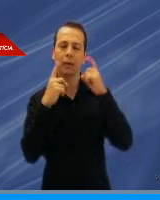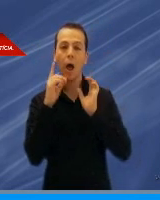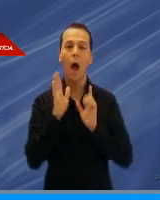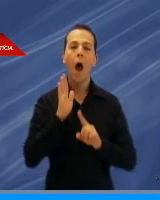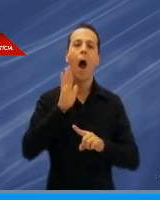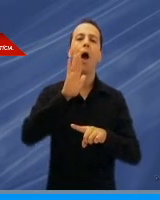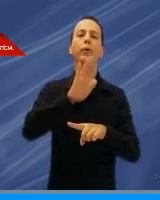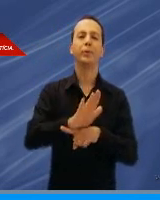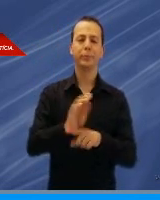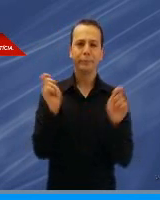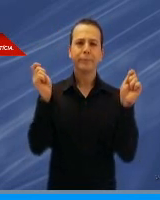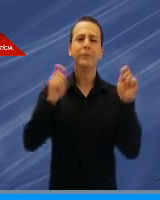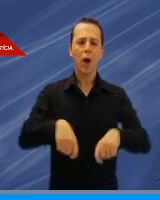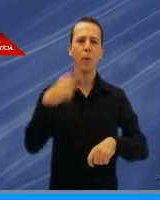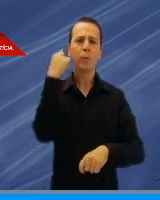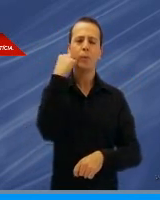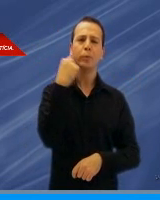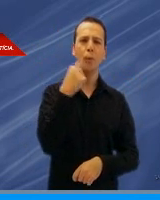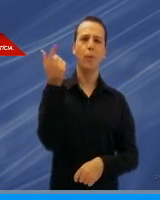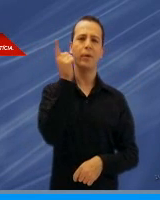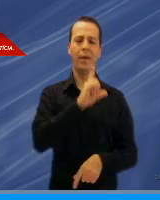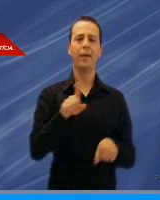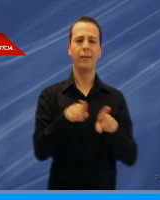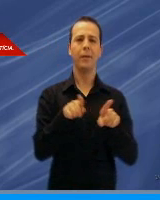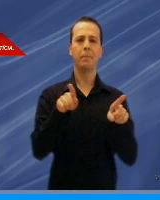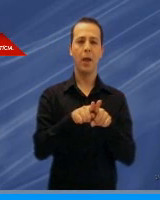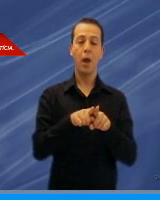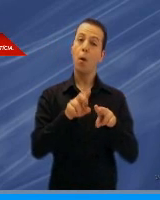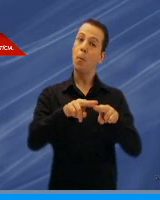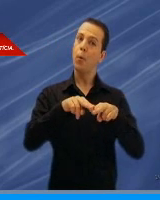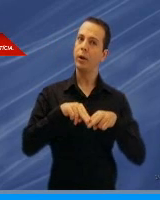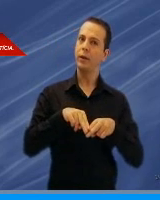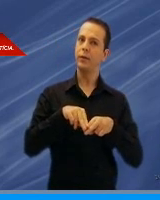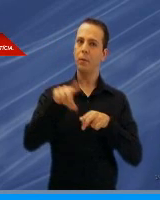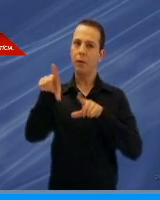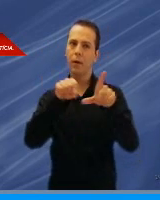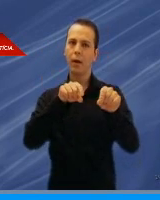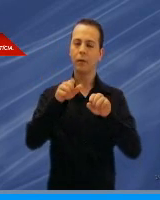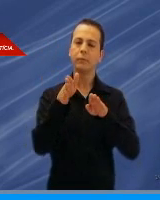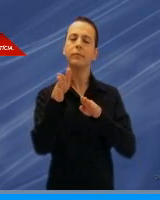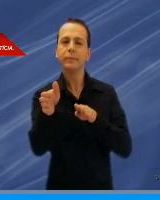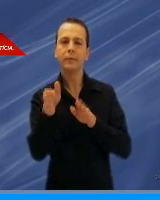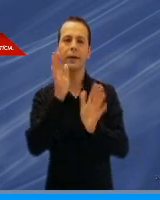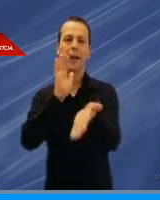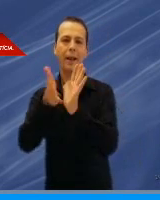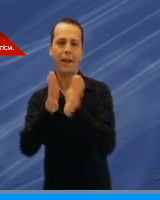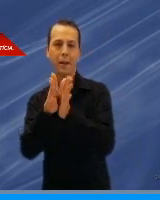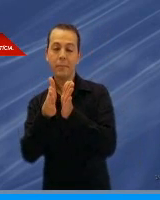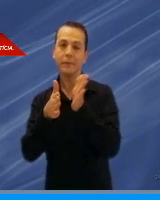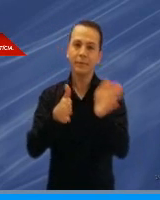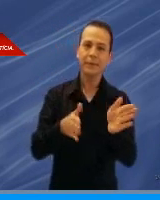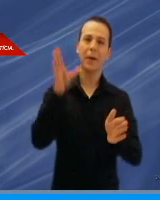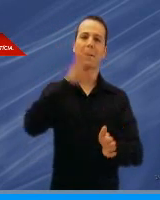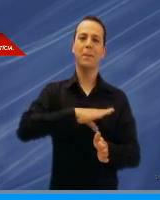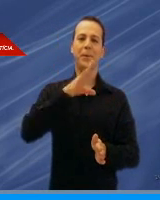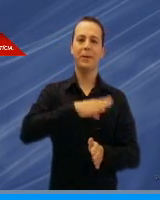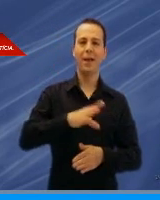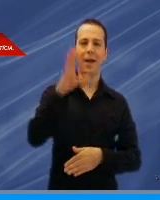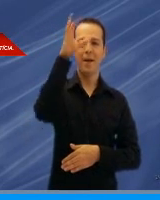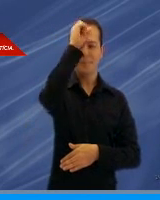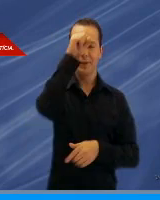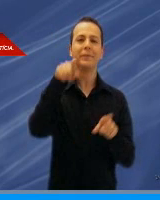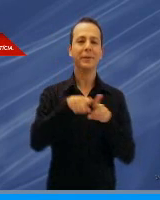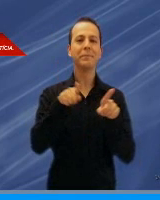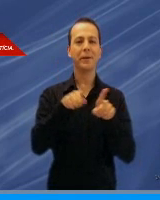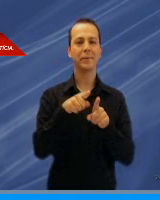Então, hoje, para muitas dessas pessoas, aprender português é uma opção, ou seja, eles têm o direito de optar ou não por aprender